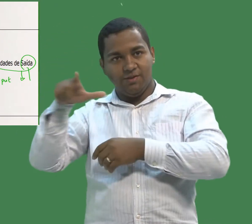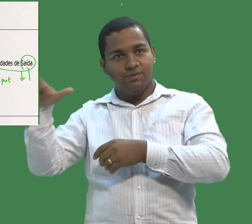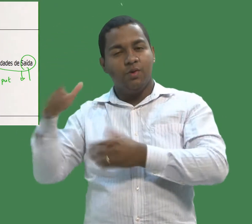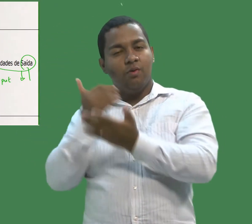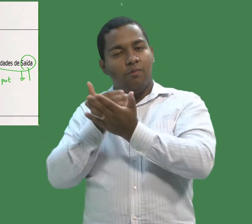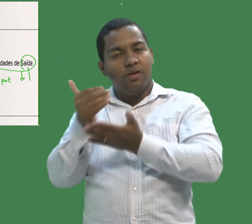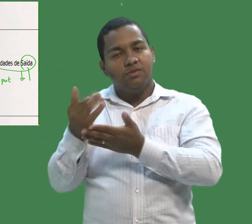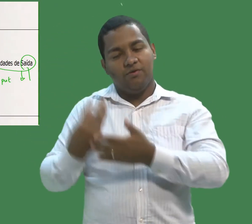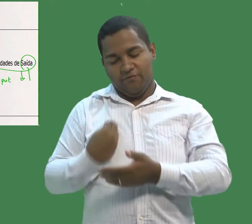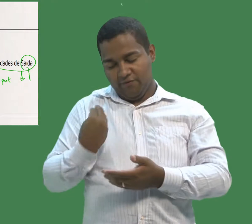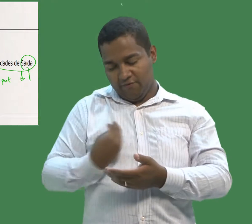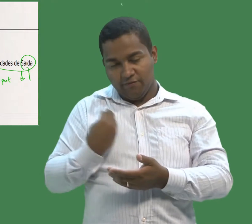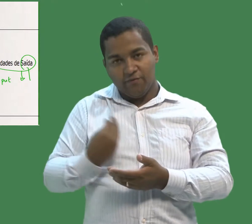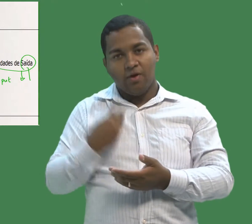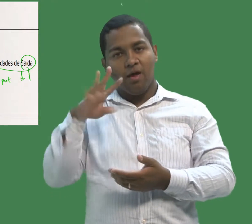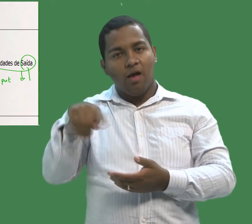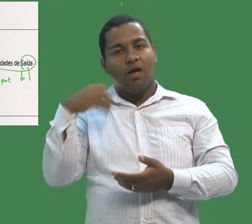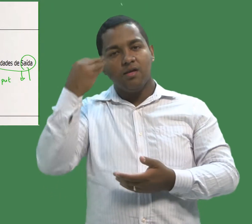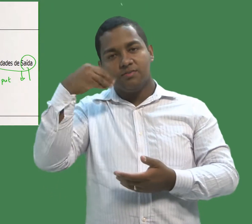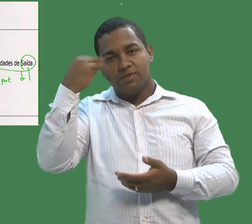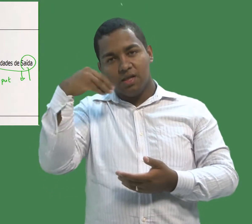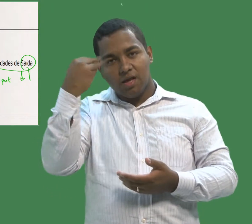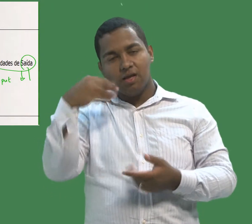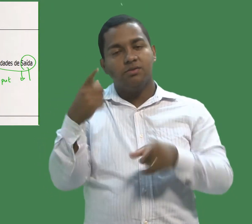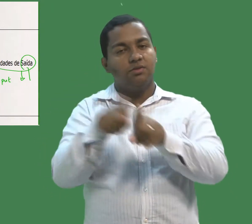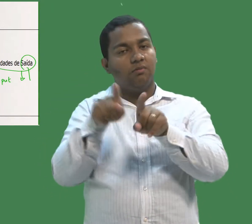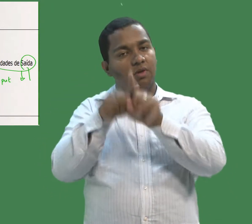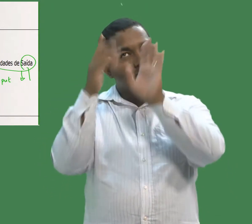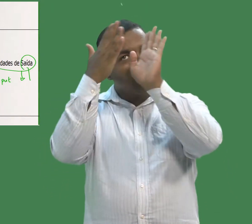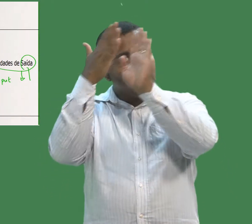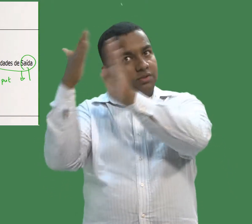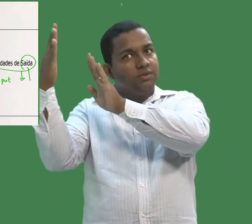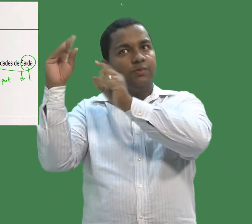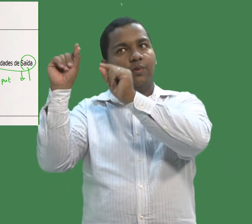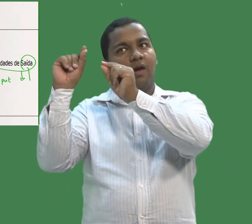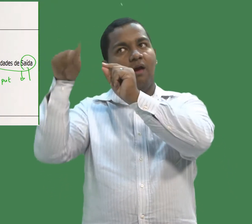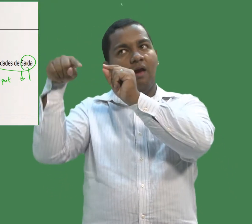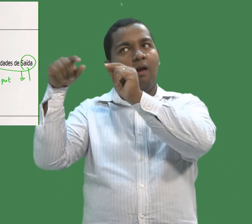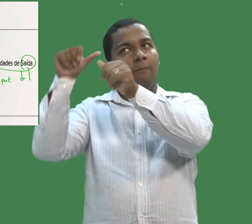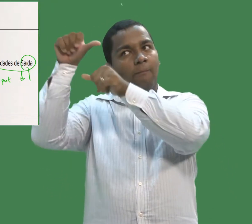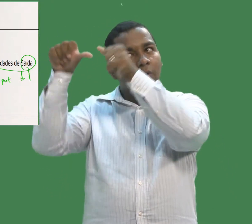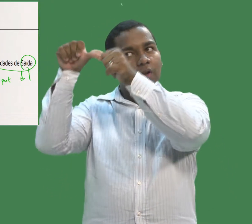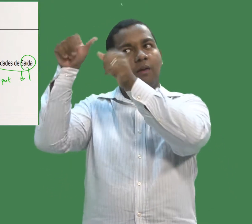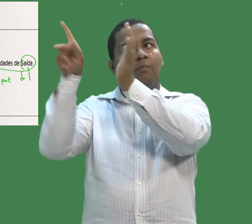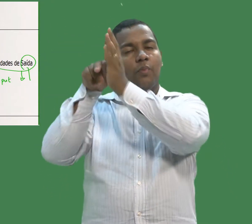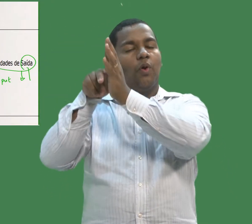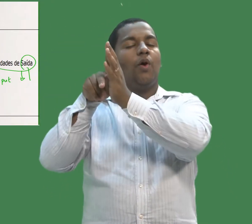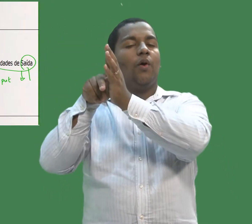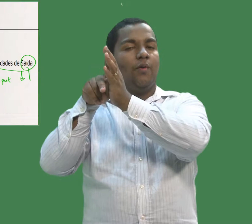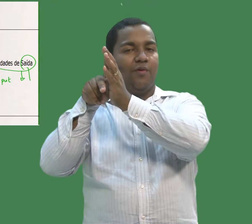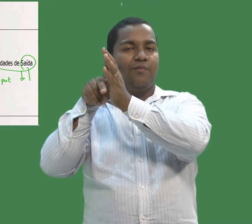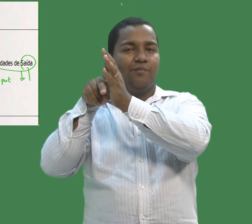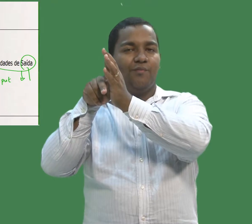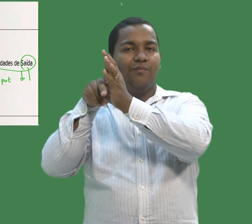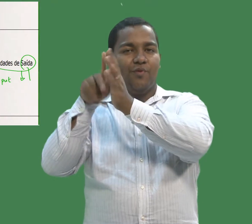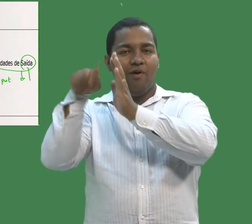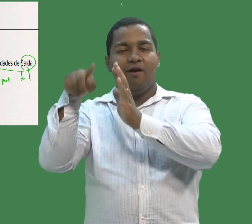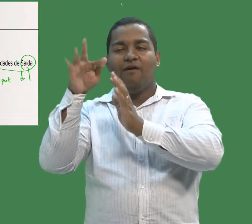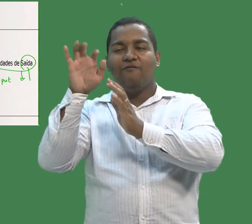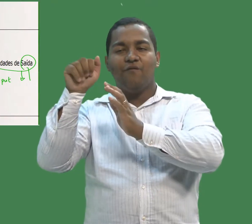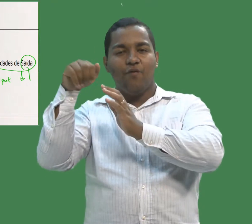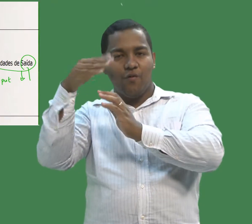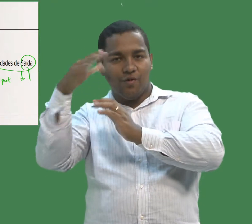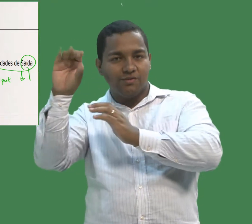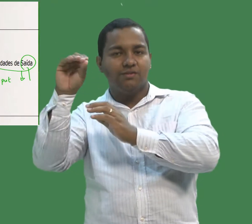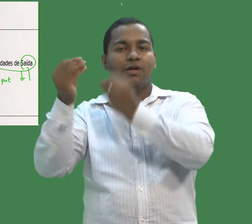parte daquele indivíduo, que ele já começou realmente a vivê-lo por meio de experiências. E aprender nesse processo é alterar a força das